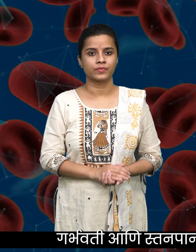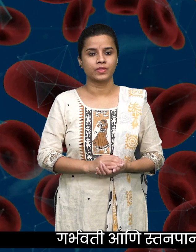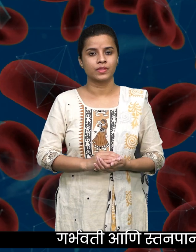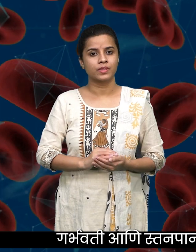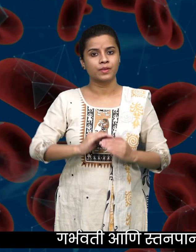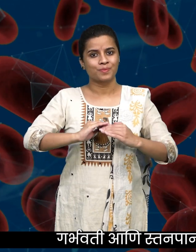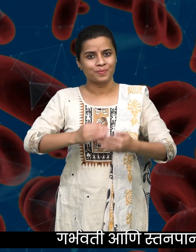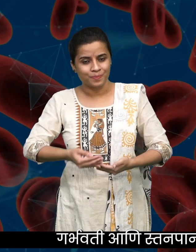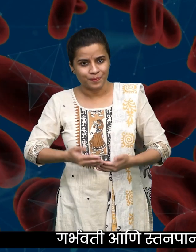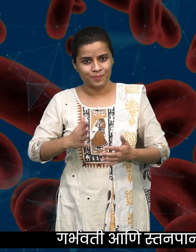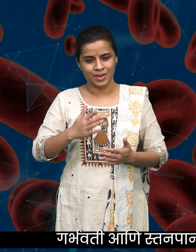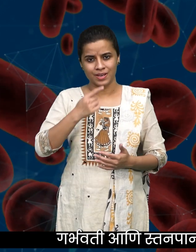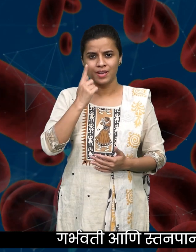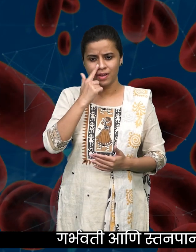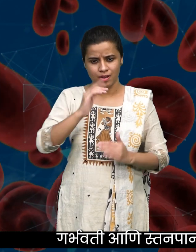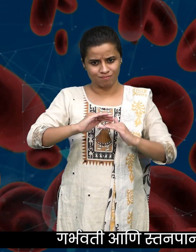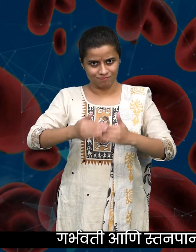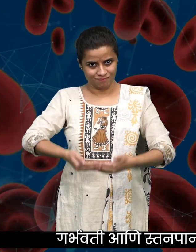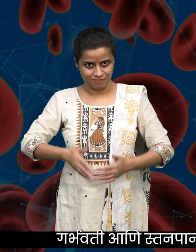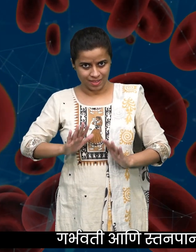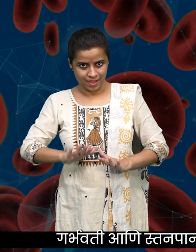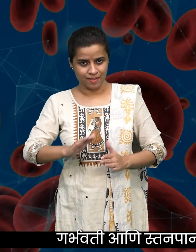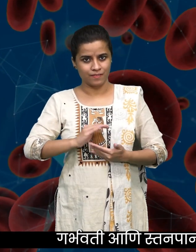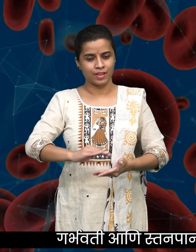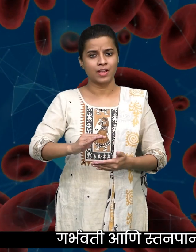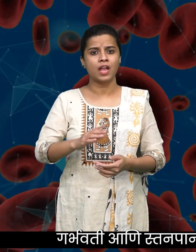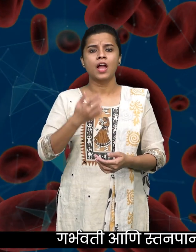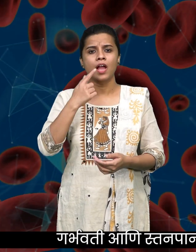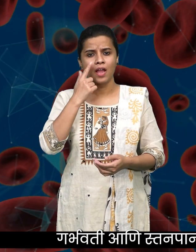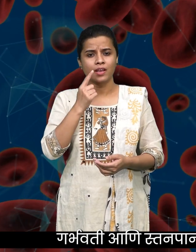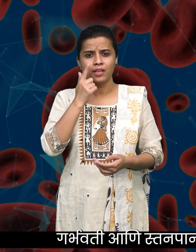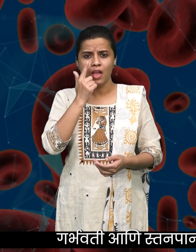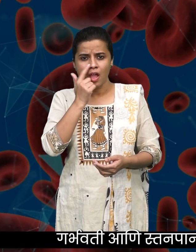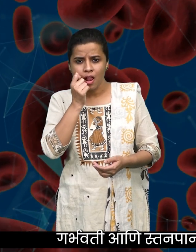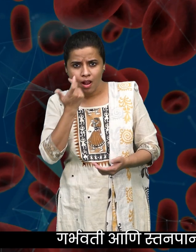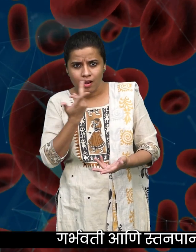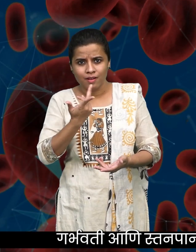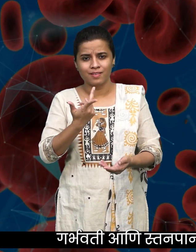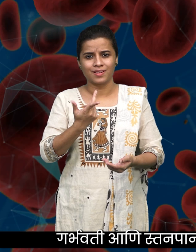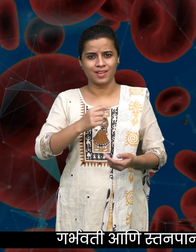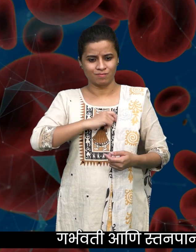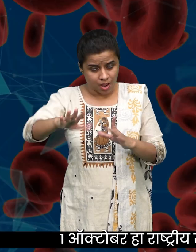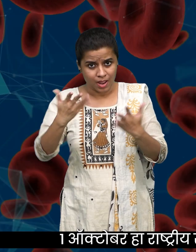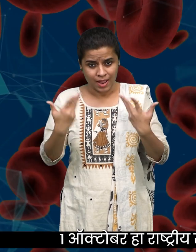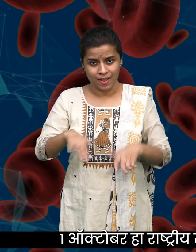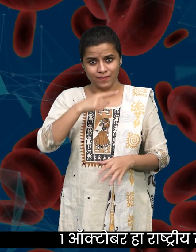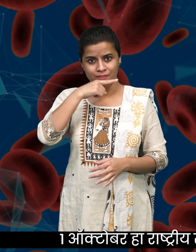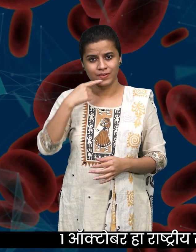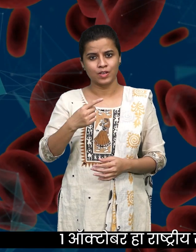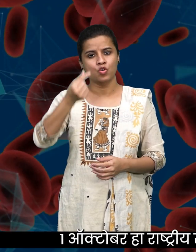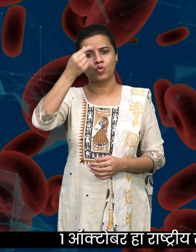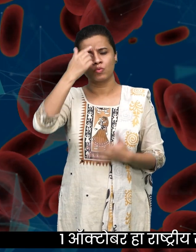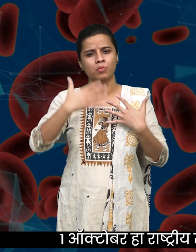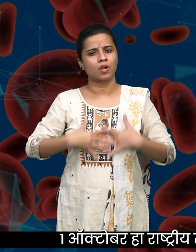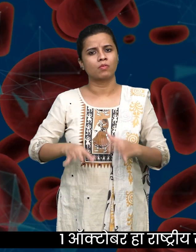गर्भवती आणि स्तनपान करणाऱ्या महिला रक्तदान करू शकत नाहीत. रक्तदान करताना किंवा नंतर कोणताही त्रास होत नाही.